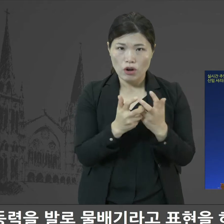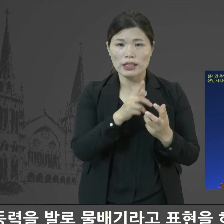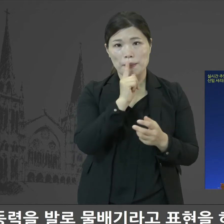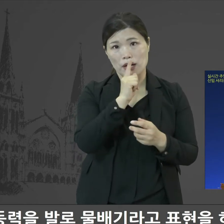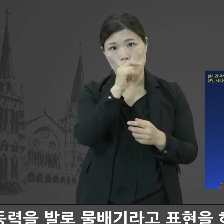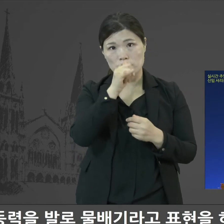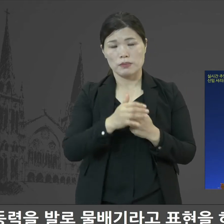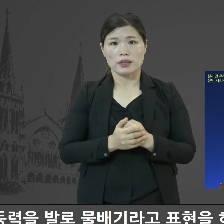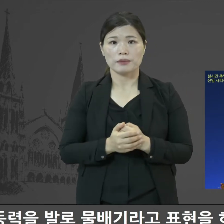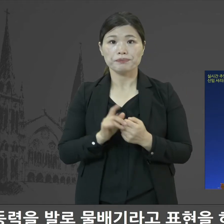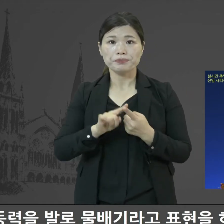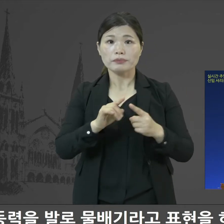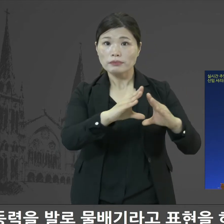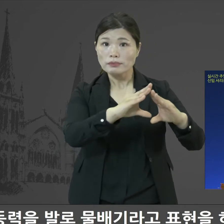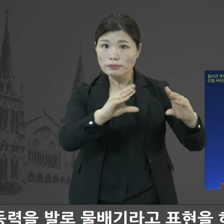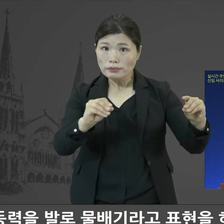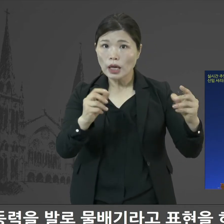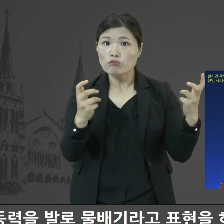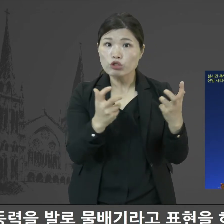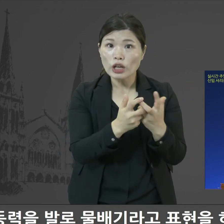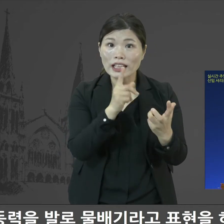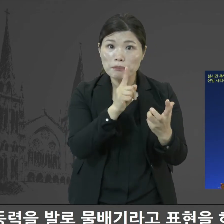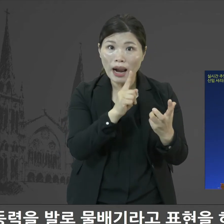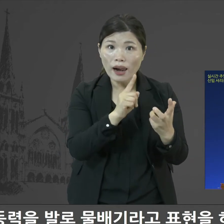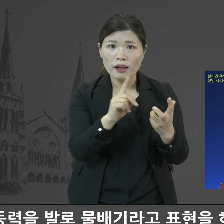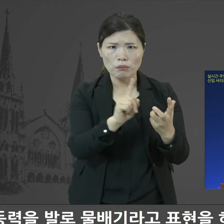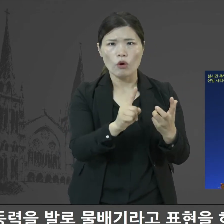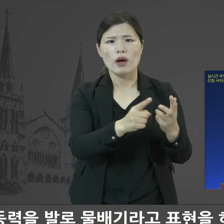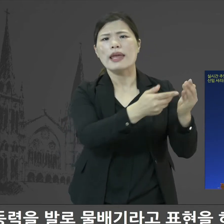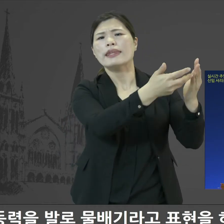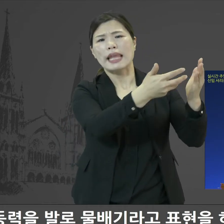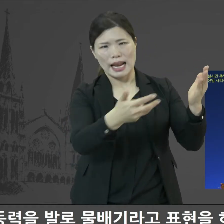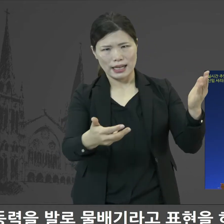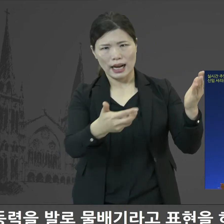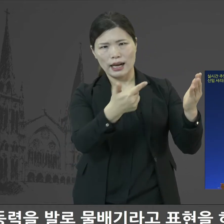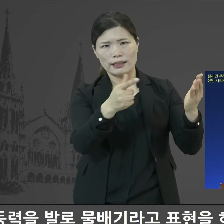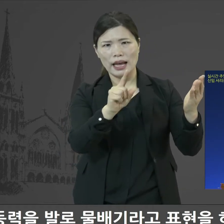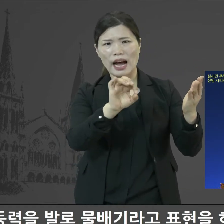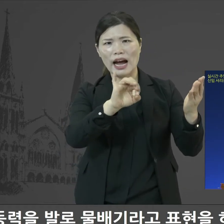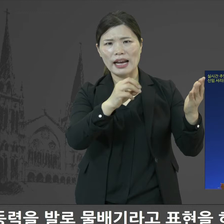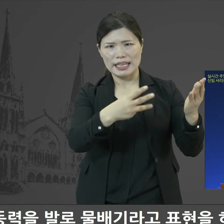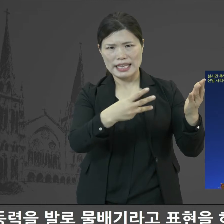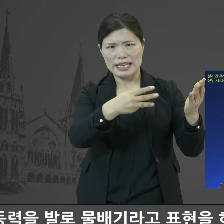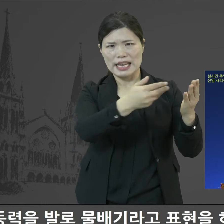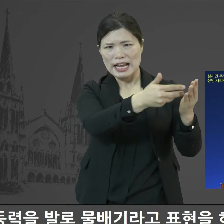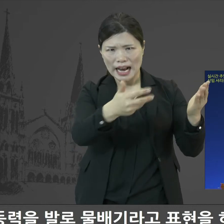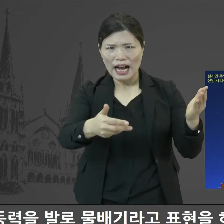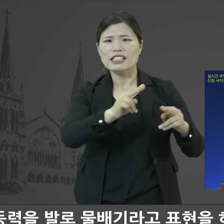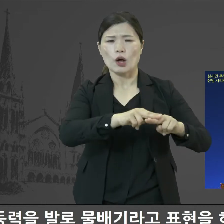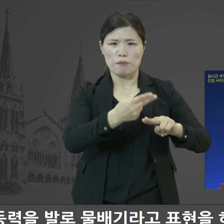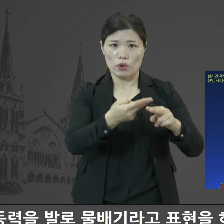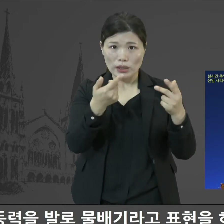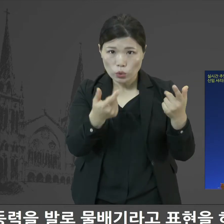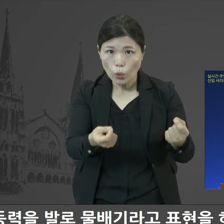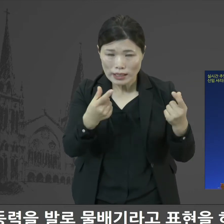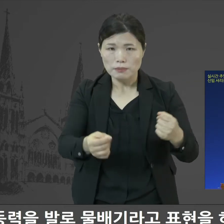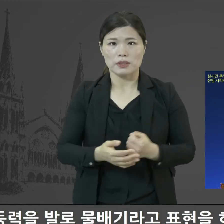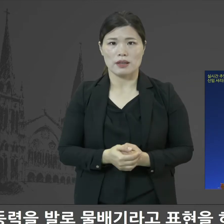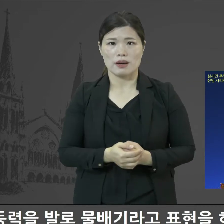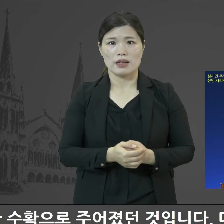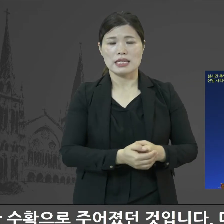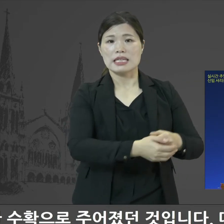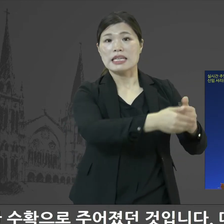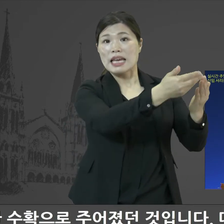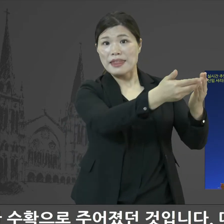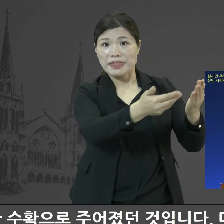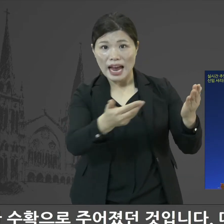여러분, 이 애굽의 풍성함은 나일강의 선물이었습니다. 그리고 이 나일강을 통해서 모든 문명이